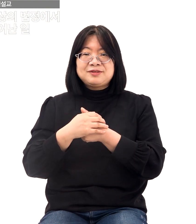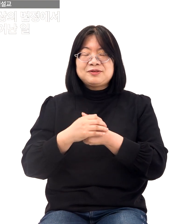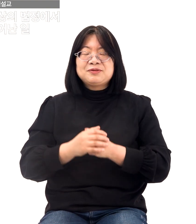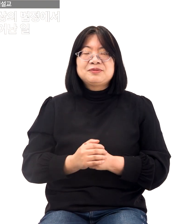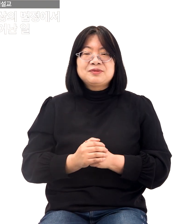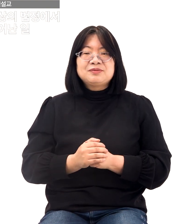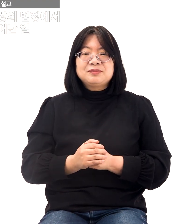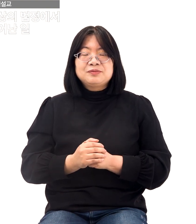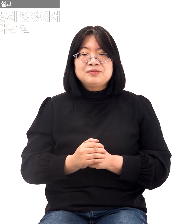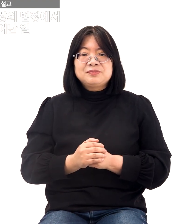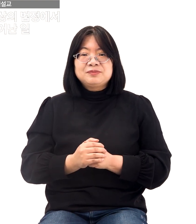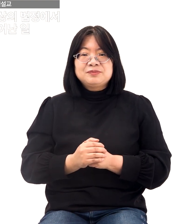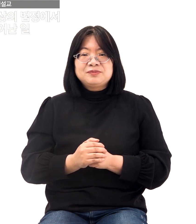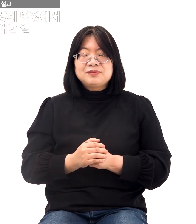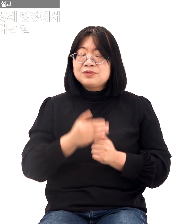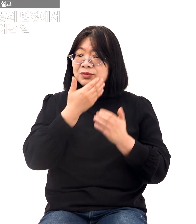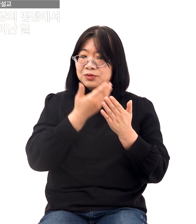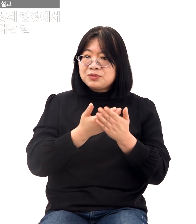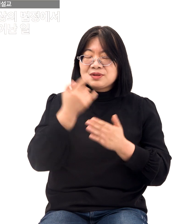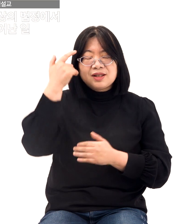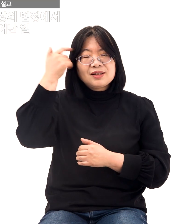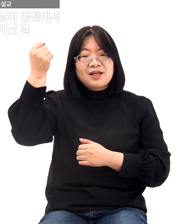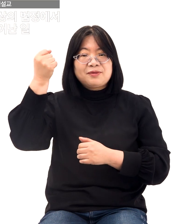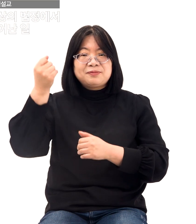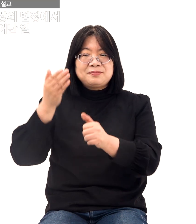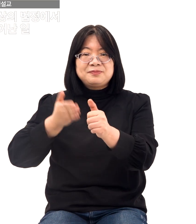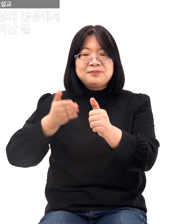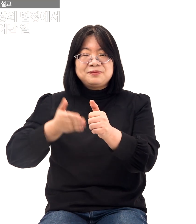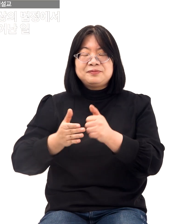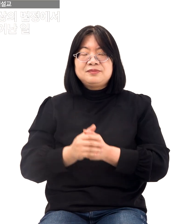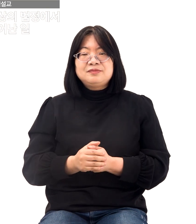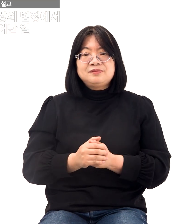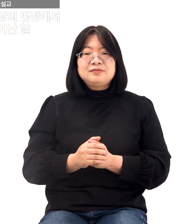직분이에요. 소중히 여길 줄 알아야 돼요.